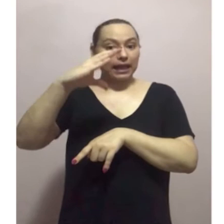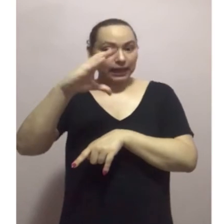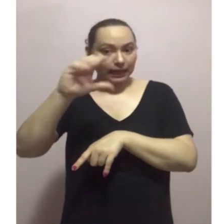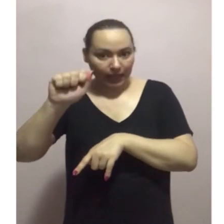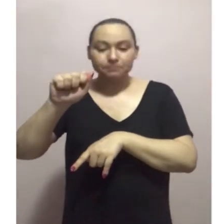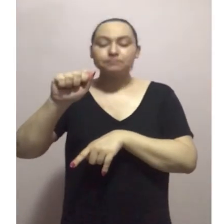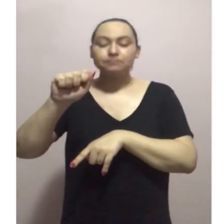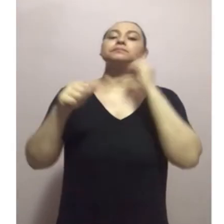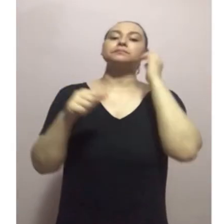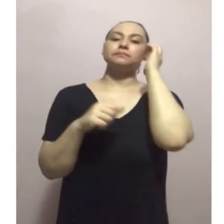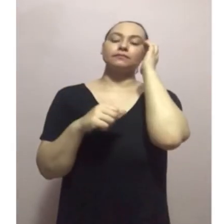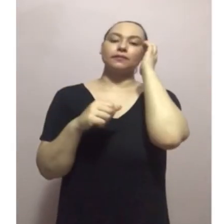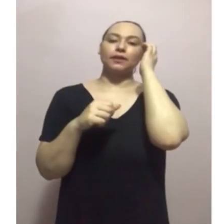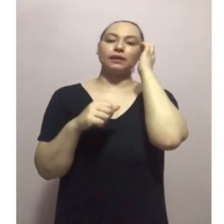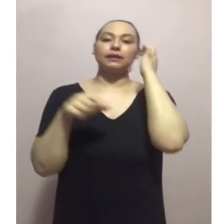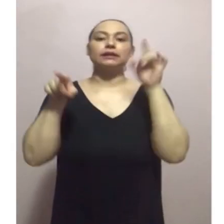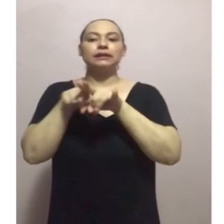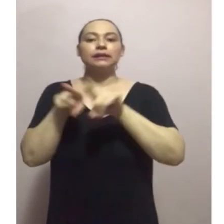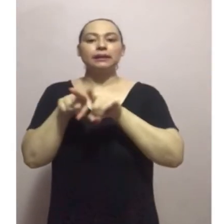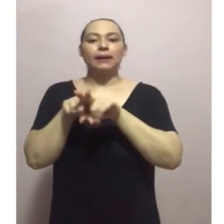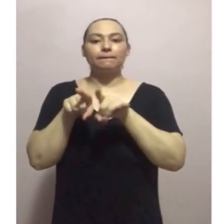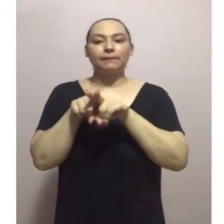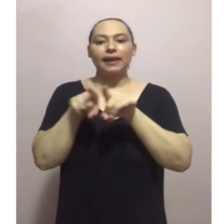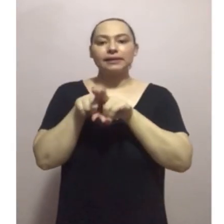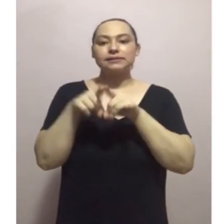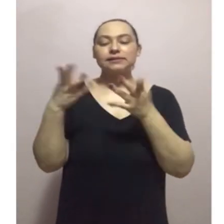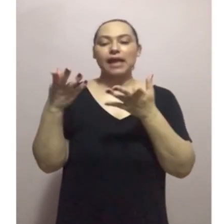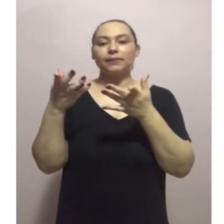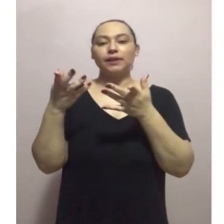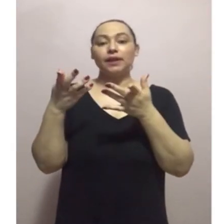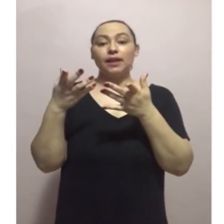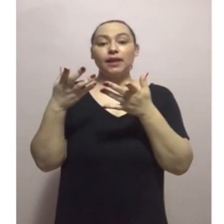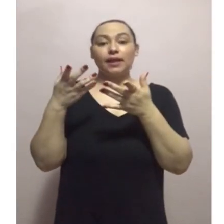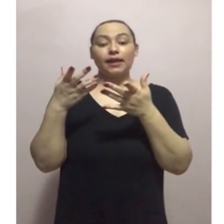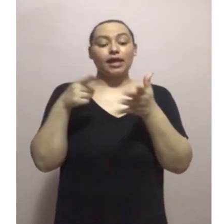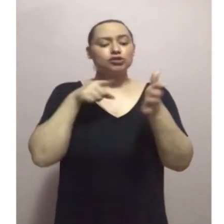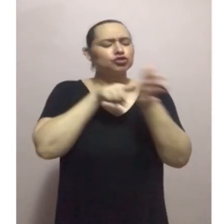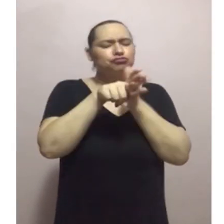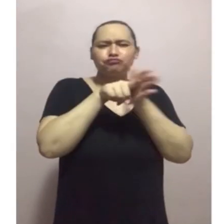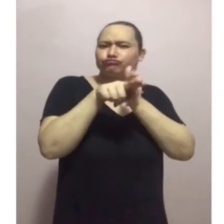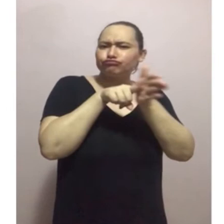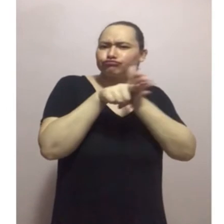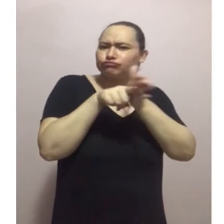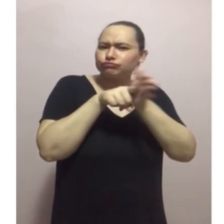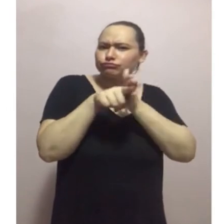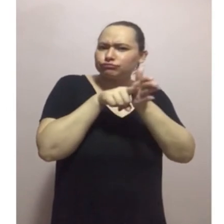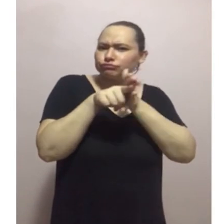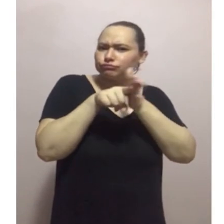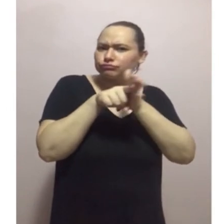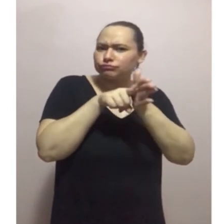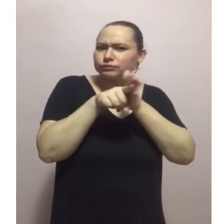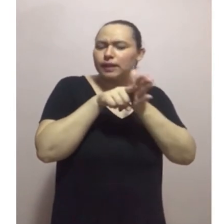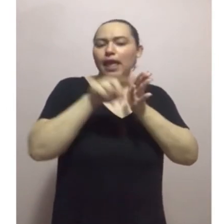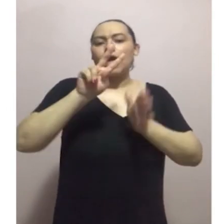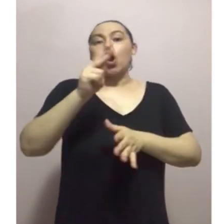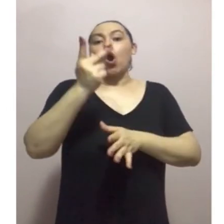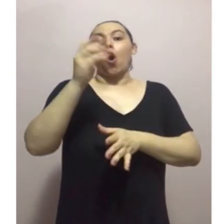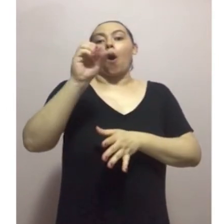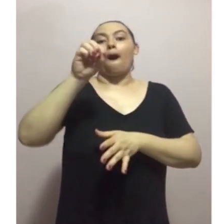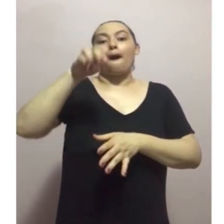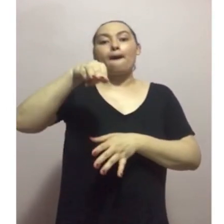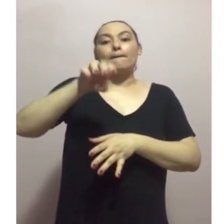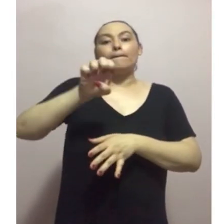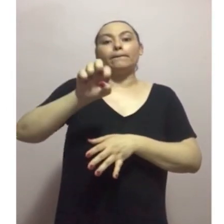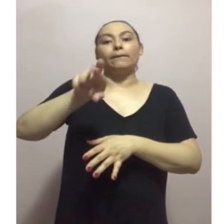traz simplesmente depois da Clínica de Obsessão uma matéria para a gente explorar, que é nada mais, nada menos do que a obra do